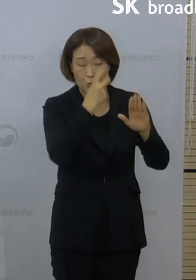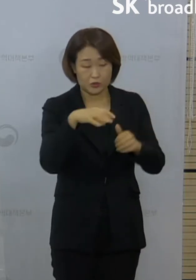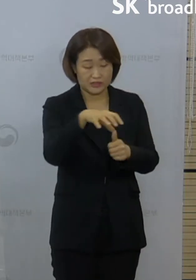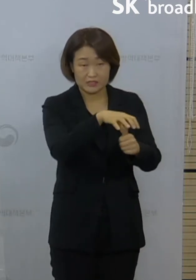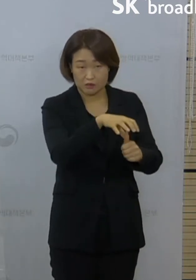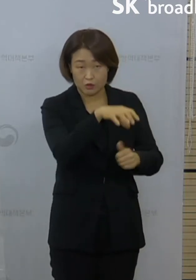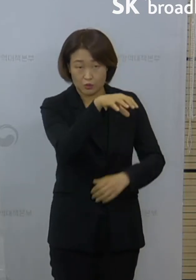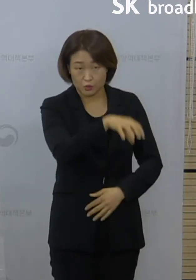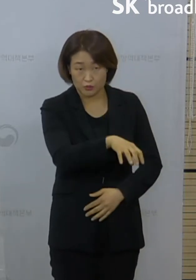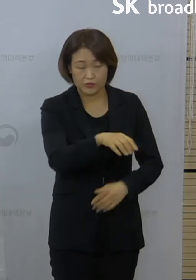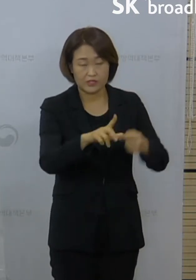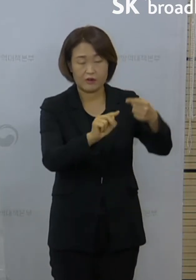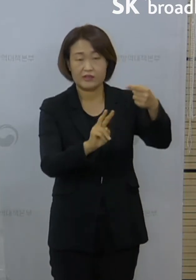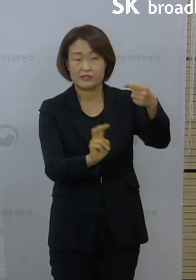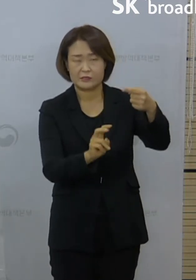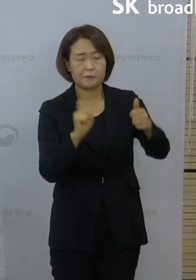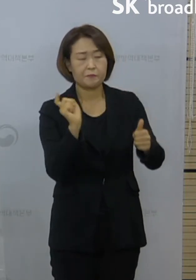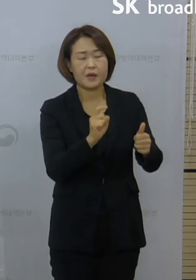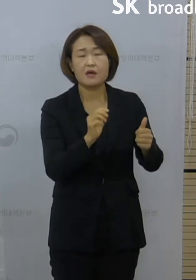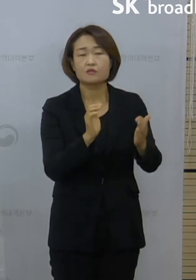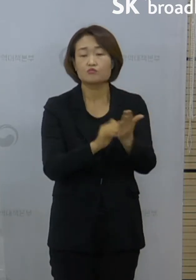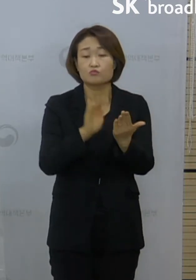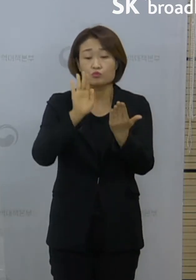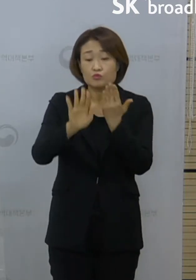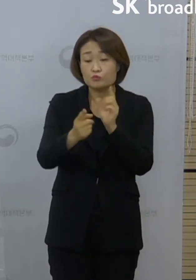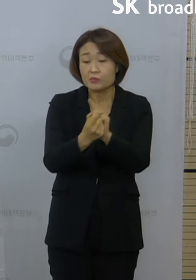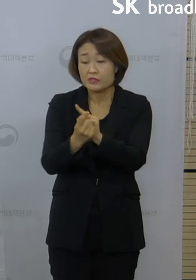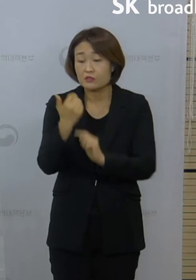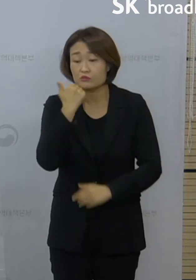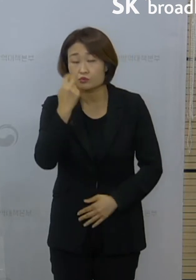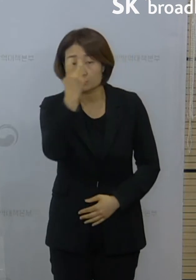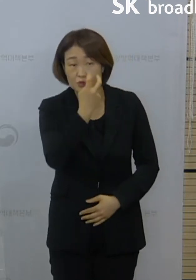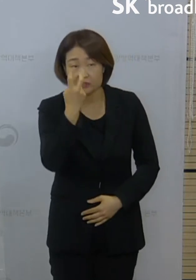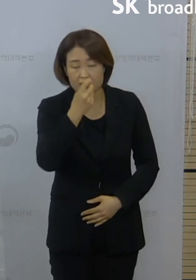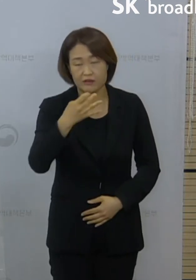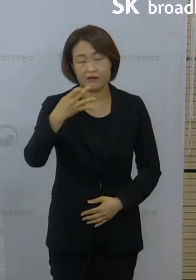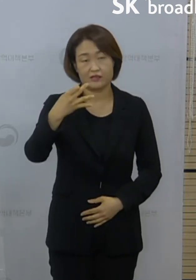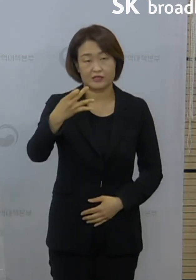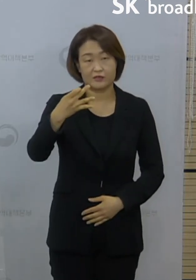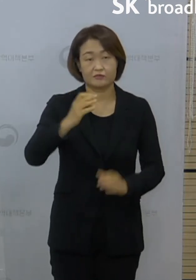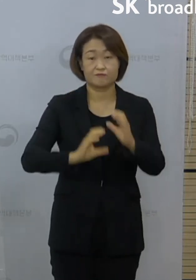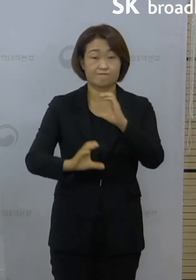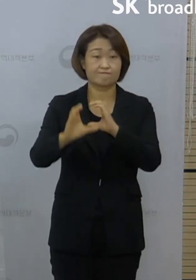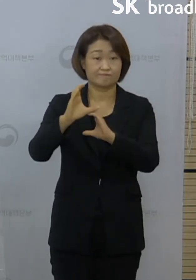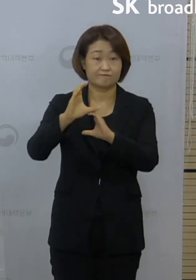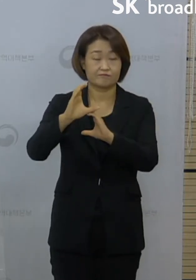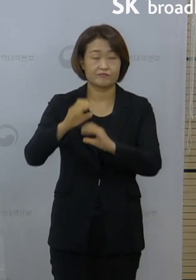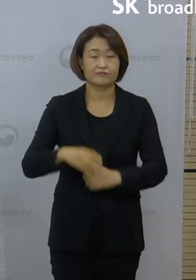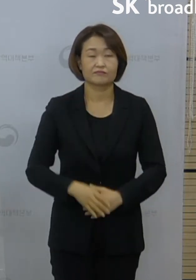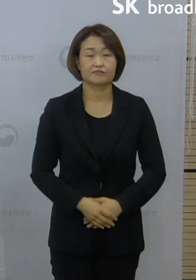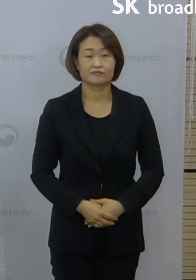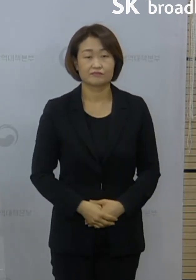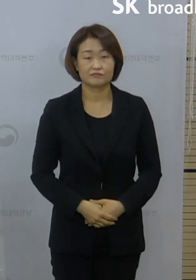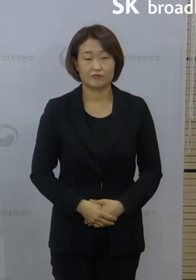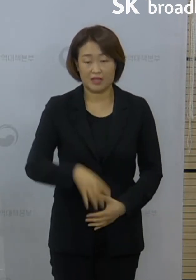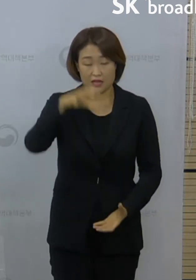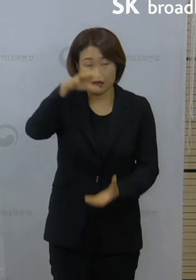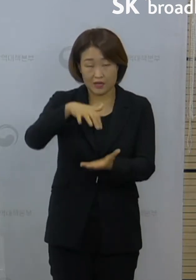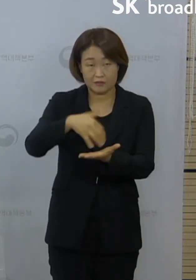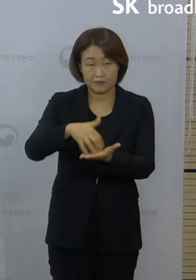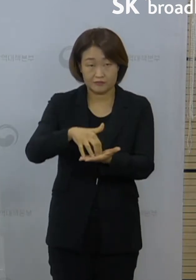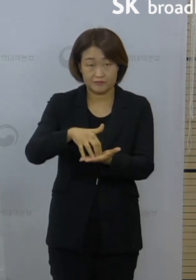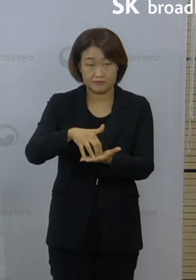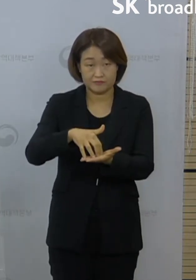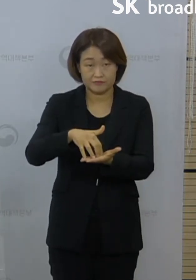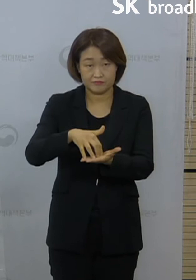1월 21일 이후 접촉자 추적 관리 중에 14명이 추가 닥친 되었습니다 무적 악진 짜는